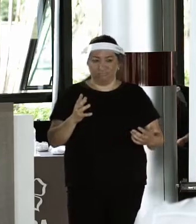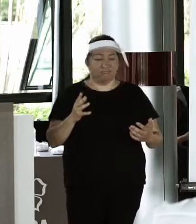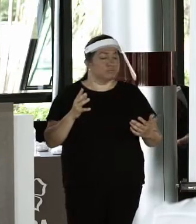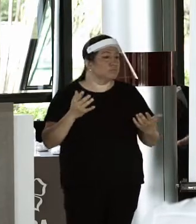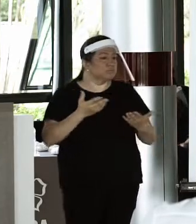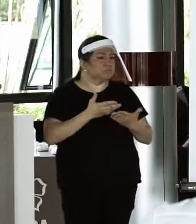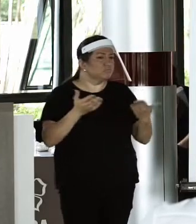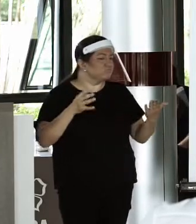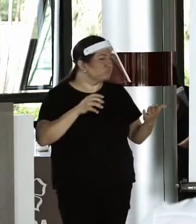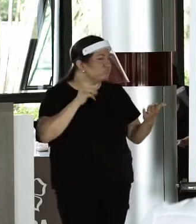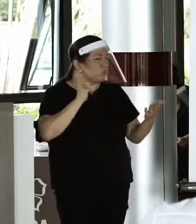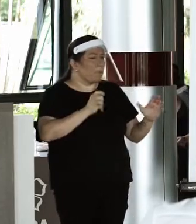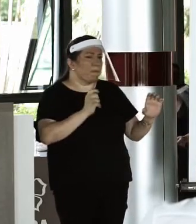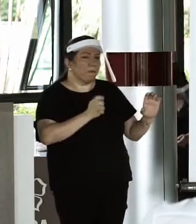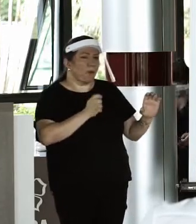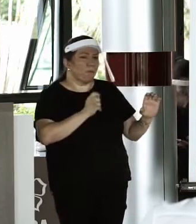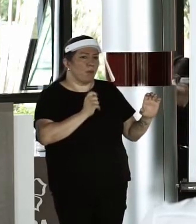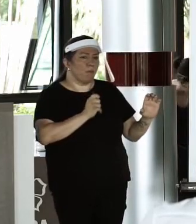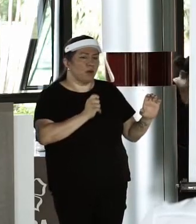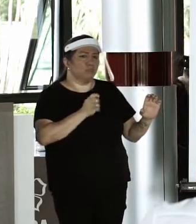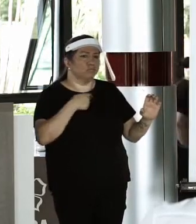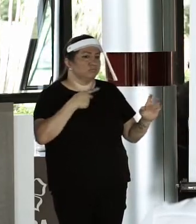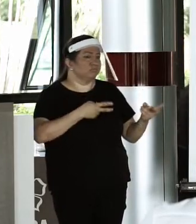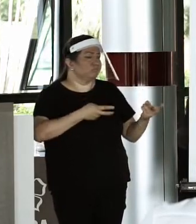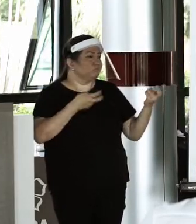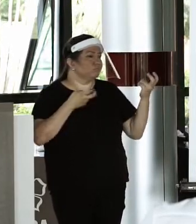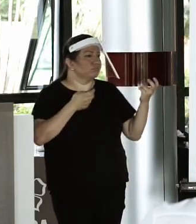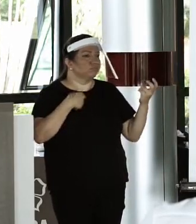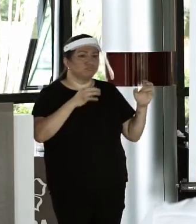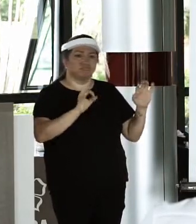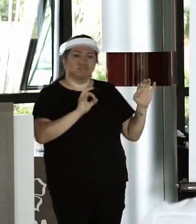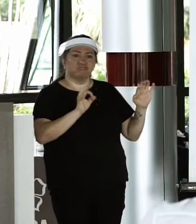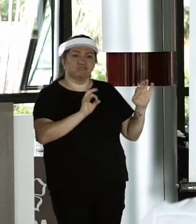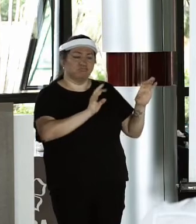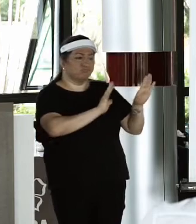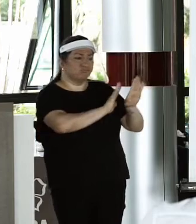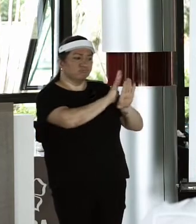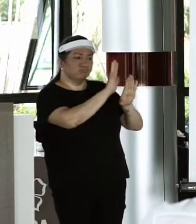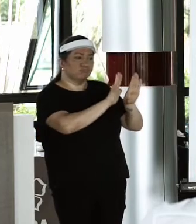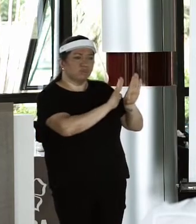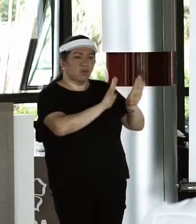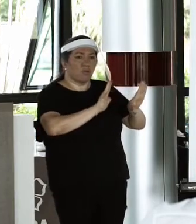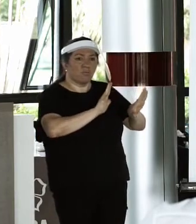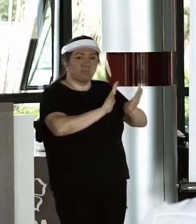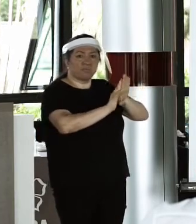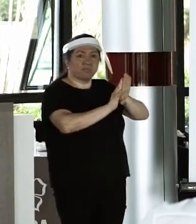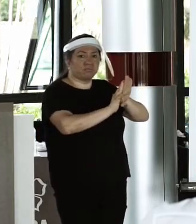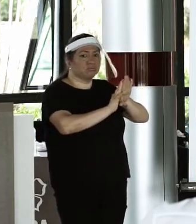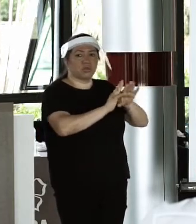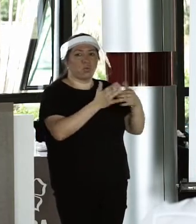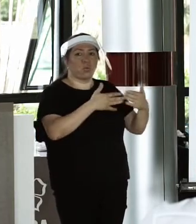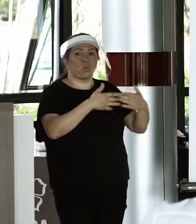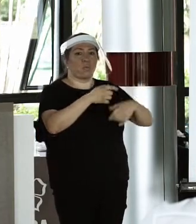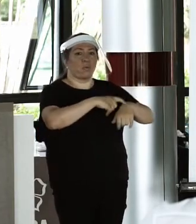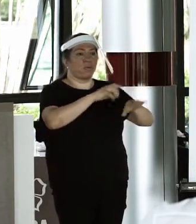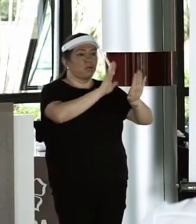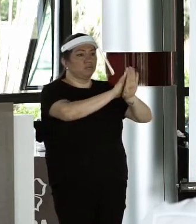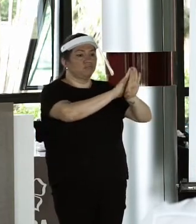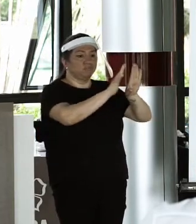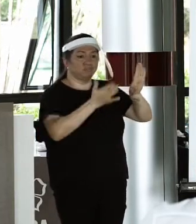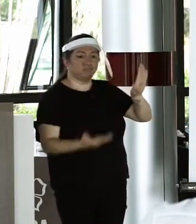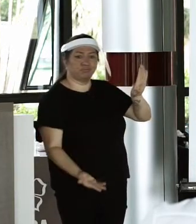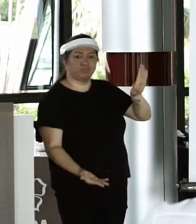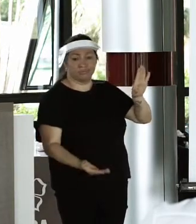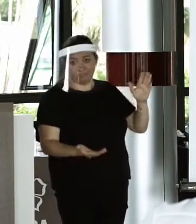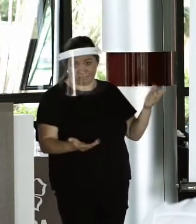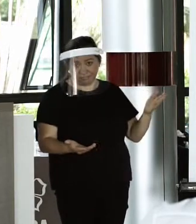oco significa dizer que aquele revestimento ele está sem aderência. Ele literalmente pode cair a qualquer momento.